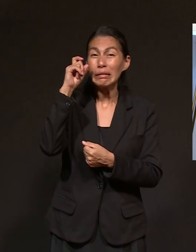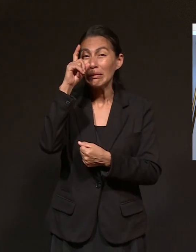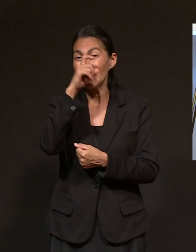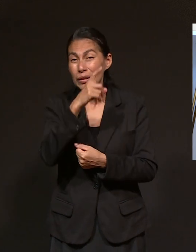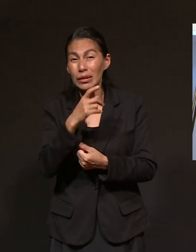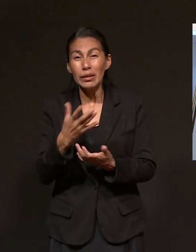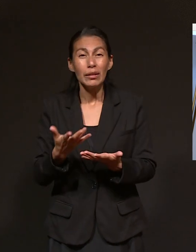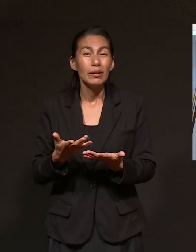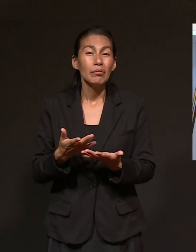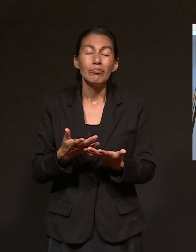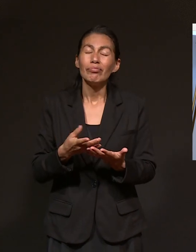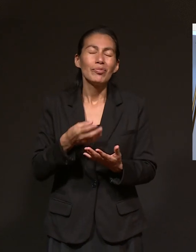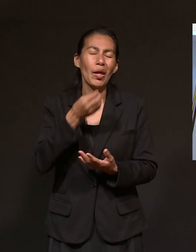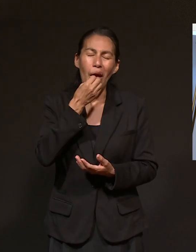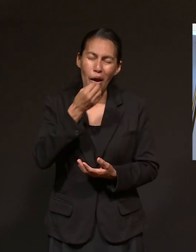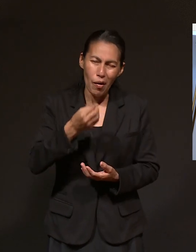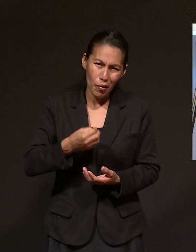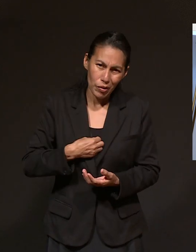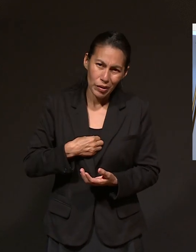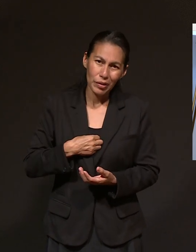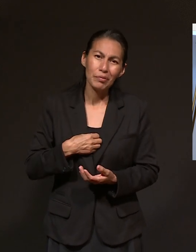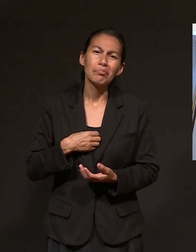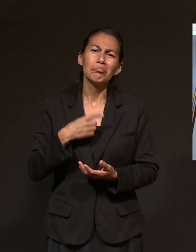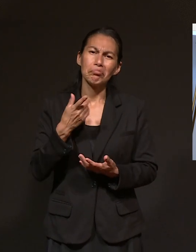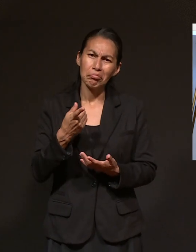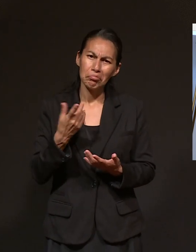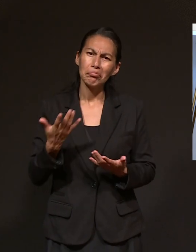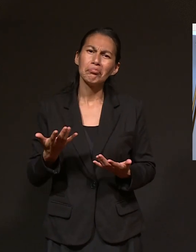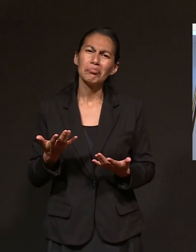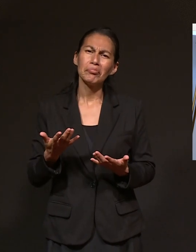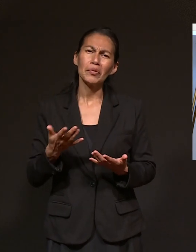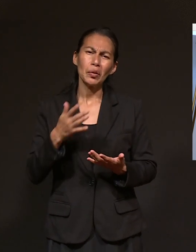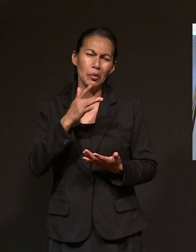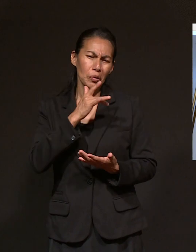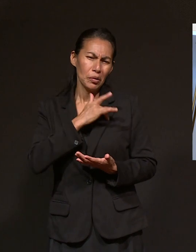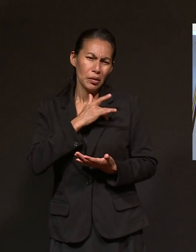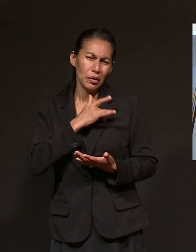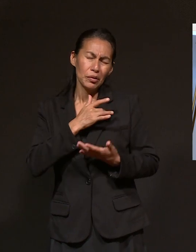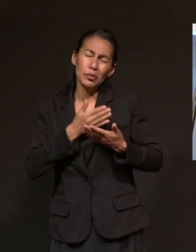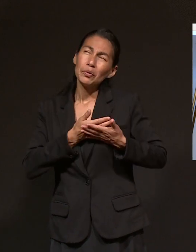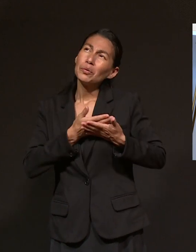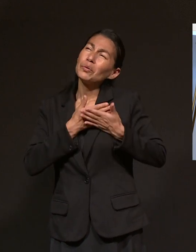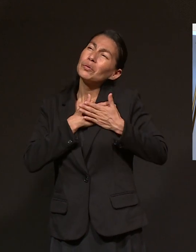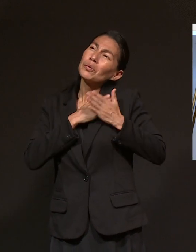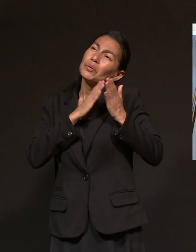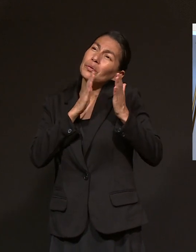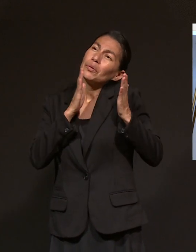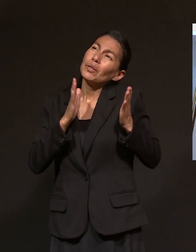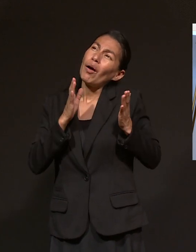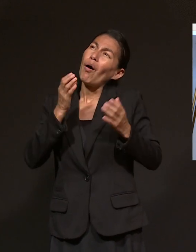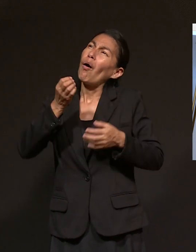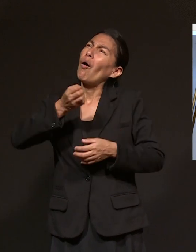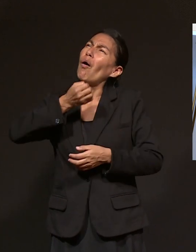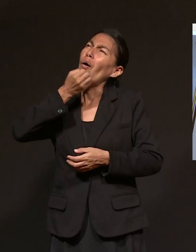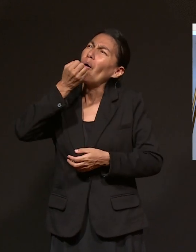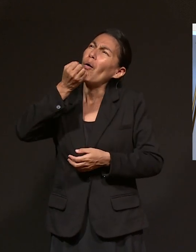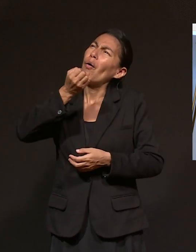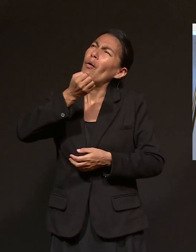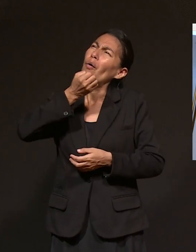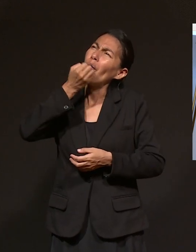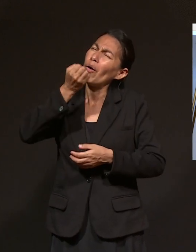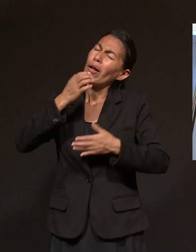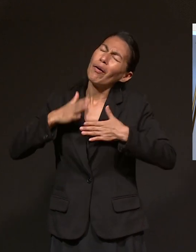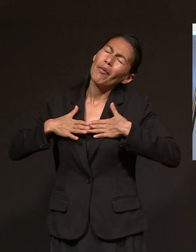situación en que estés, cualquiera que sea tu situación, entrégate a Dios en